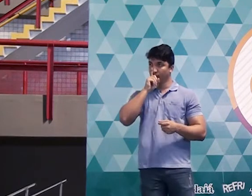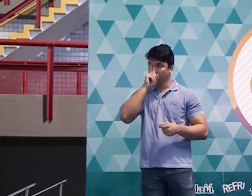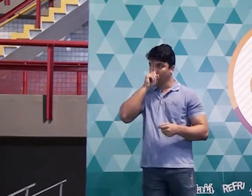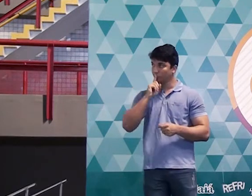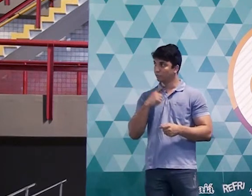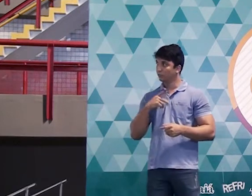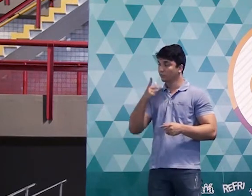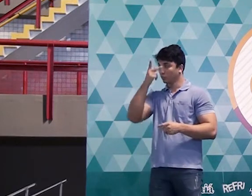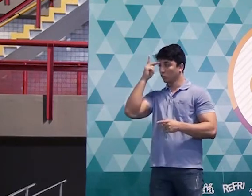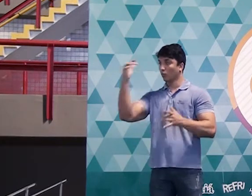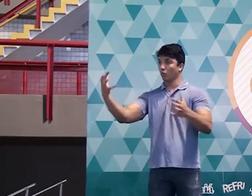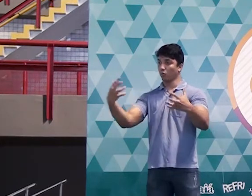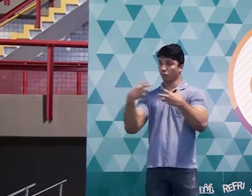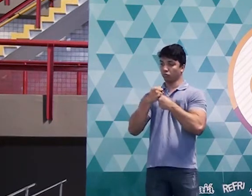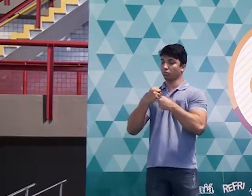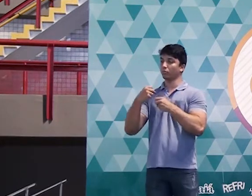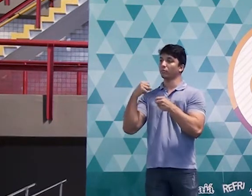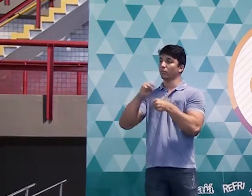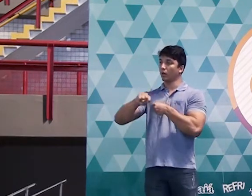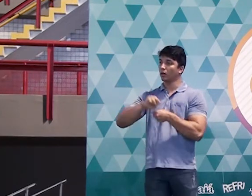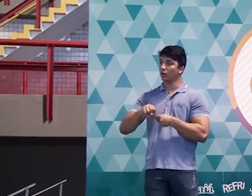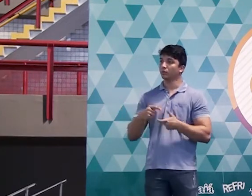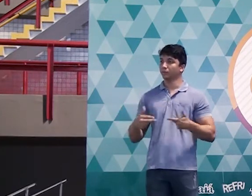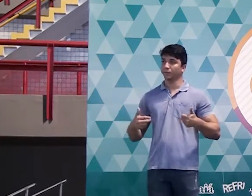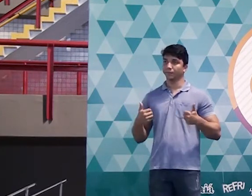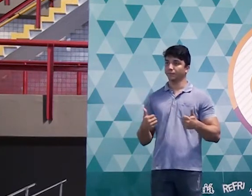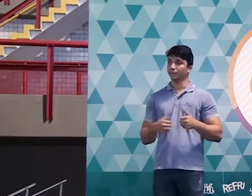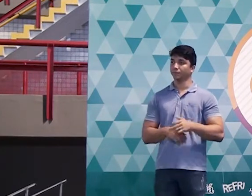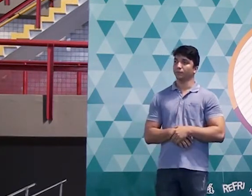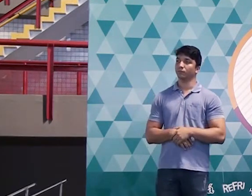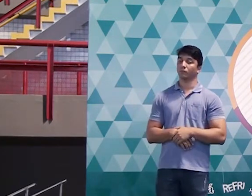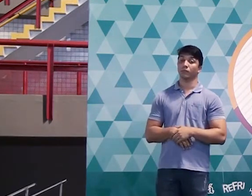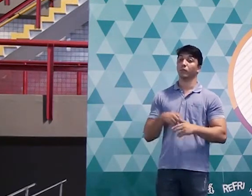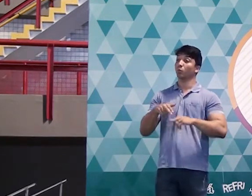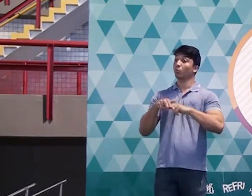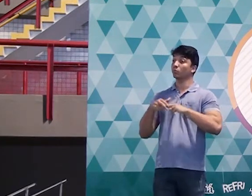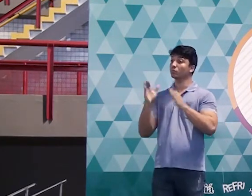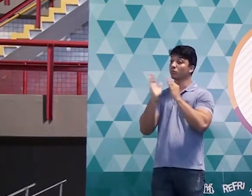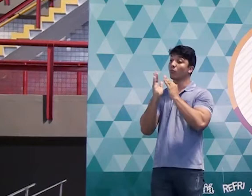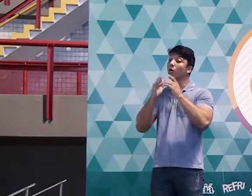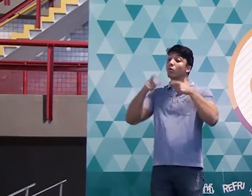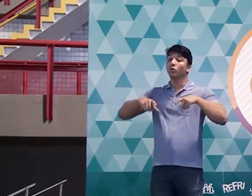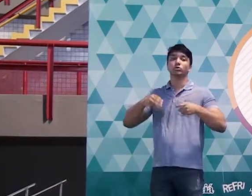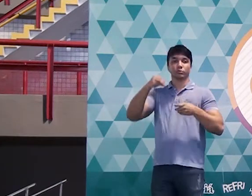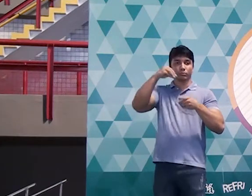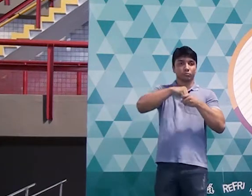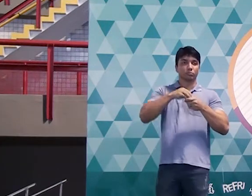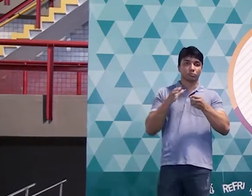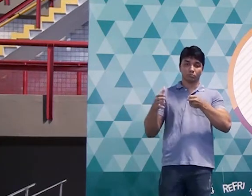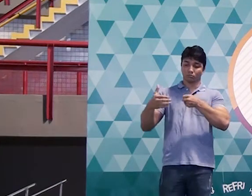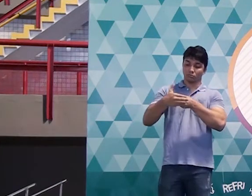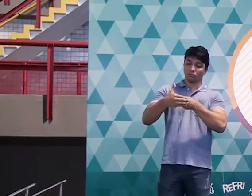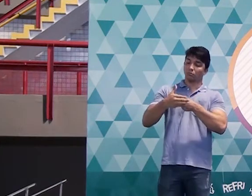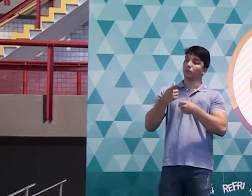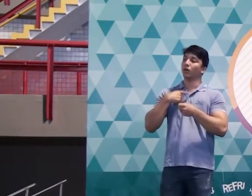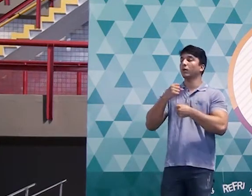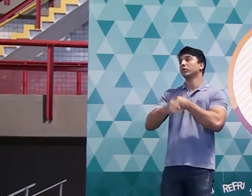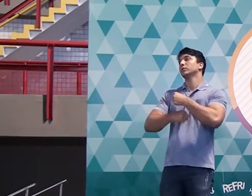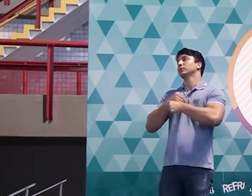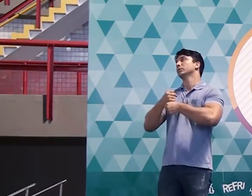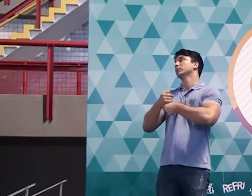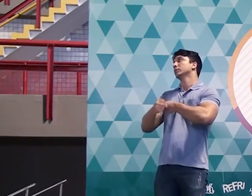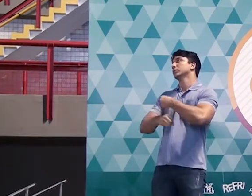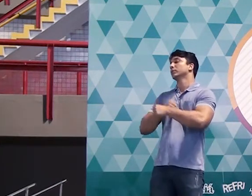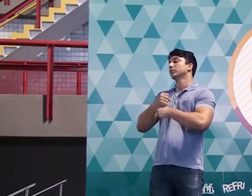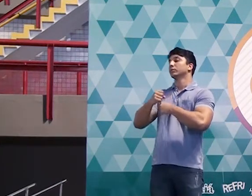Os bárbaros vão nos atacar, ok? Então a gente vai morar dentro dessa muralha por anos e